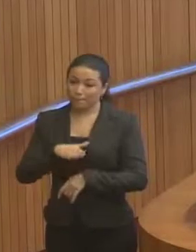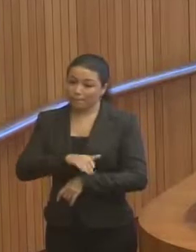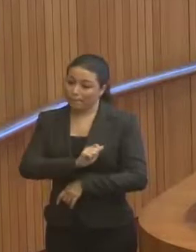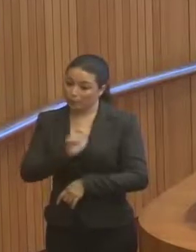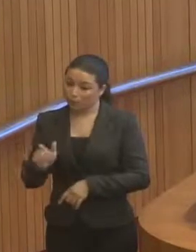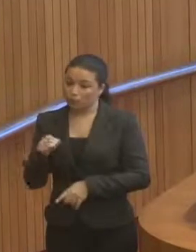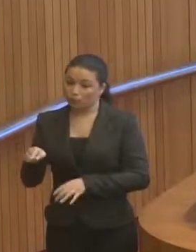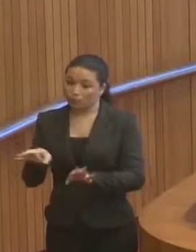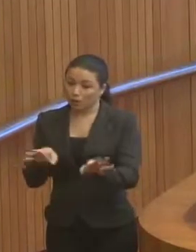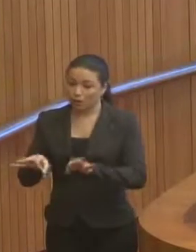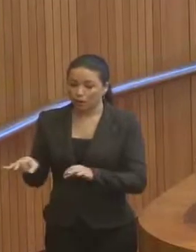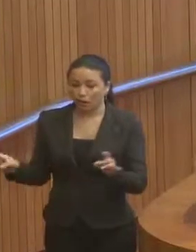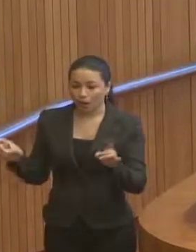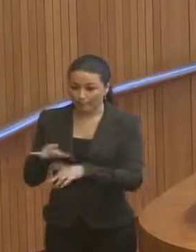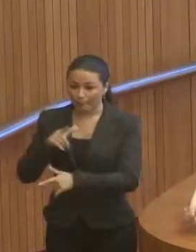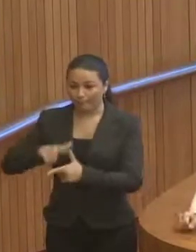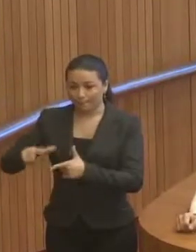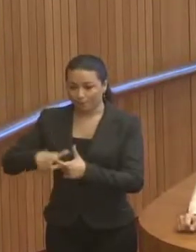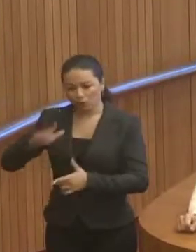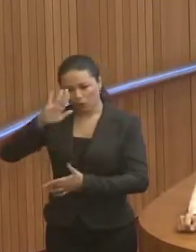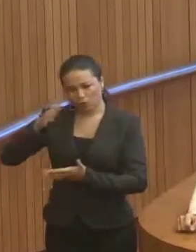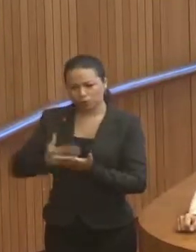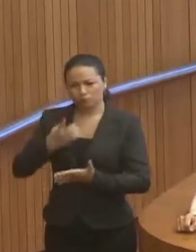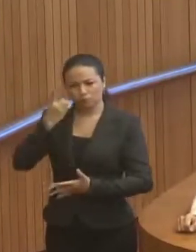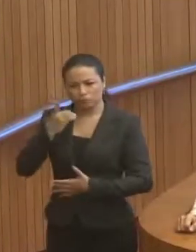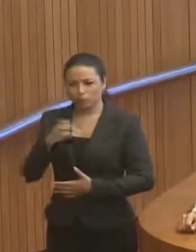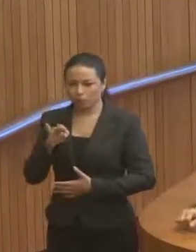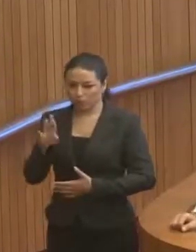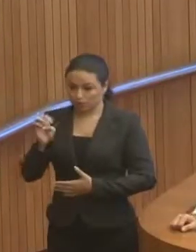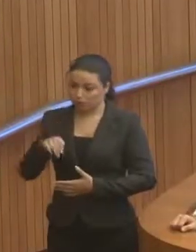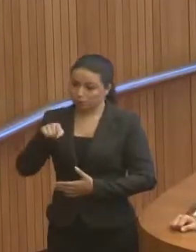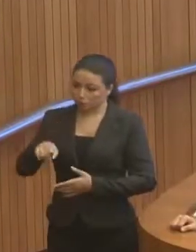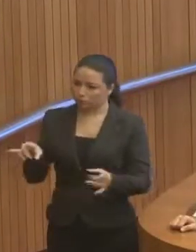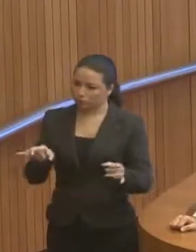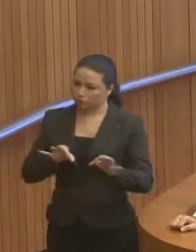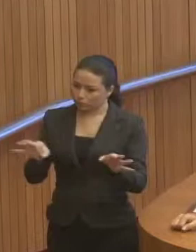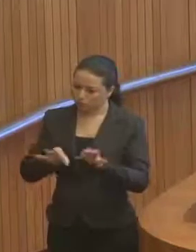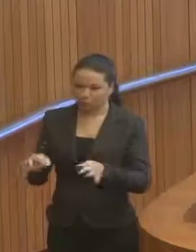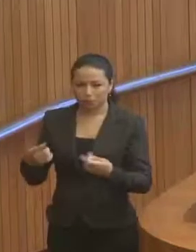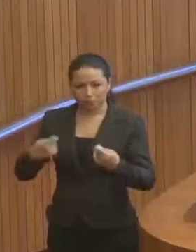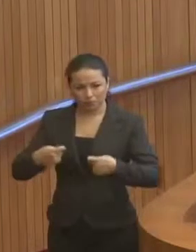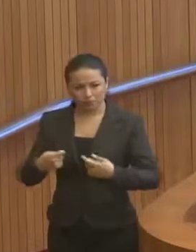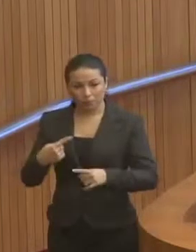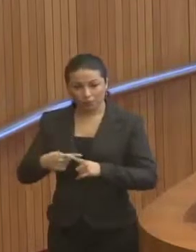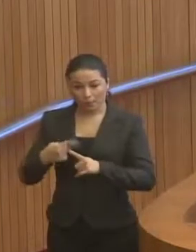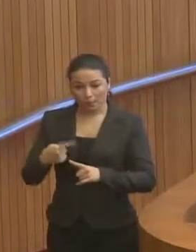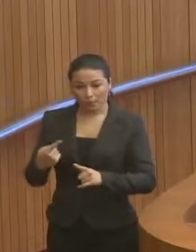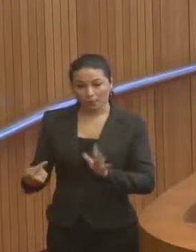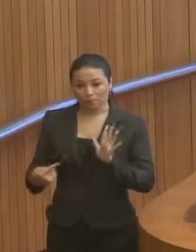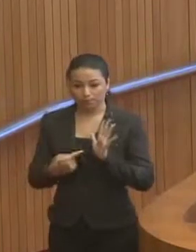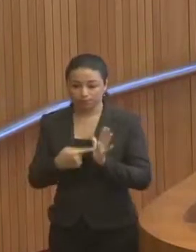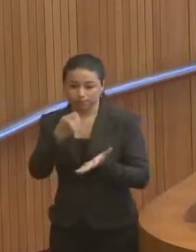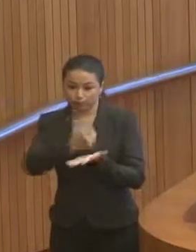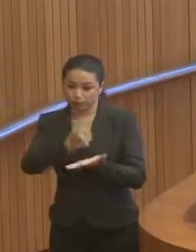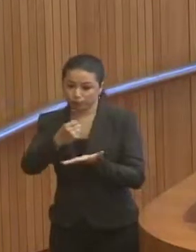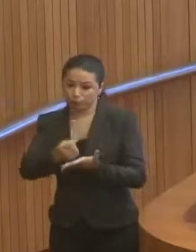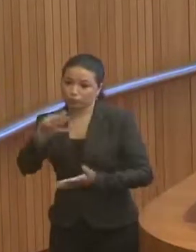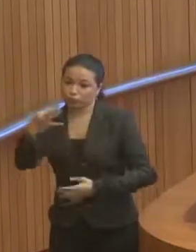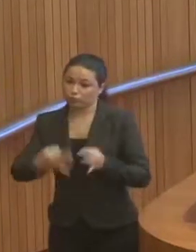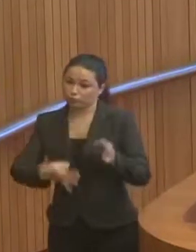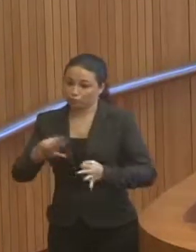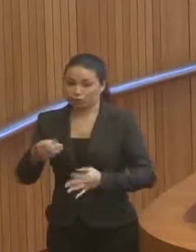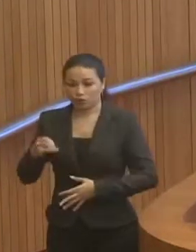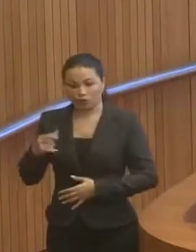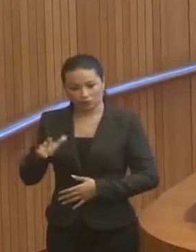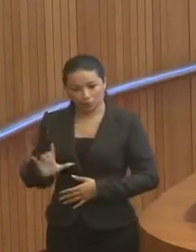o impasse, porque eu acredito agora, deputado Coutrinho, que isso vai ser resolvido, porque é uma decisão judicial, e se ela não